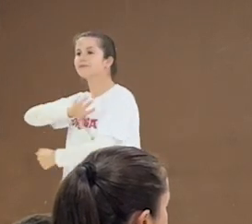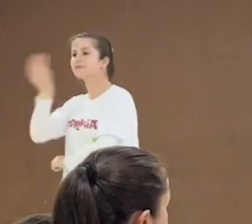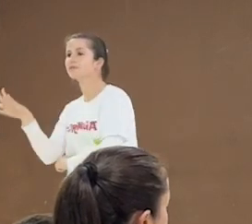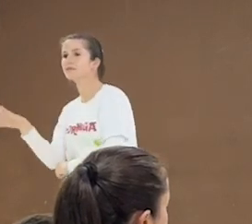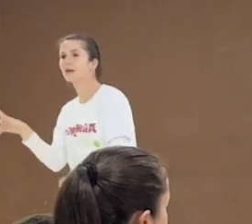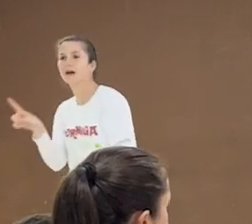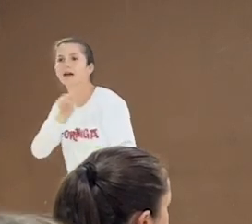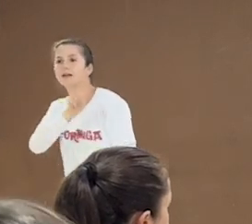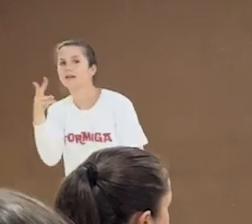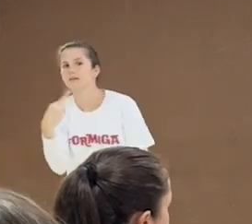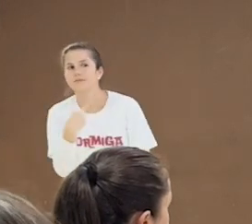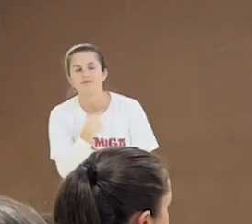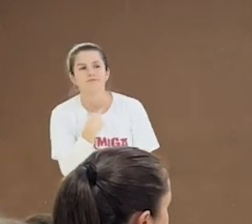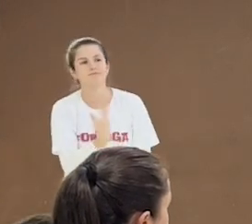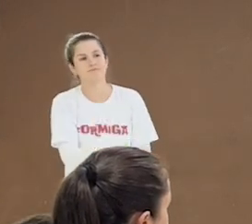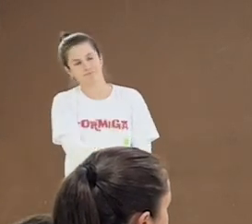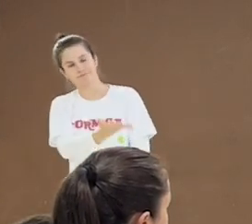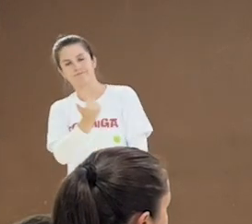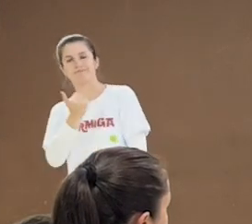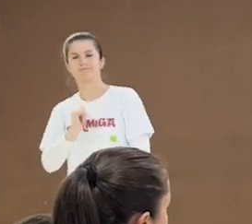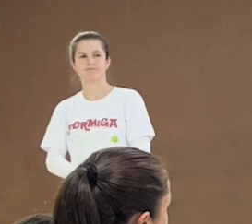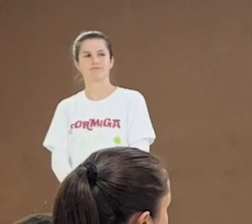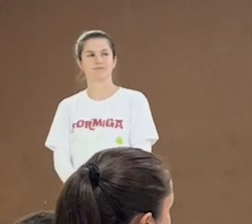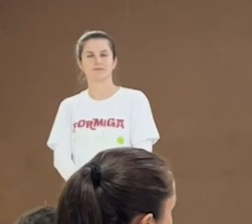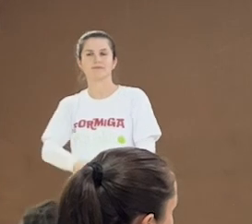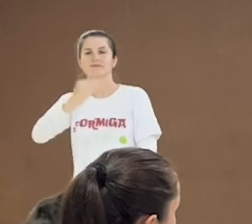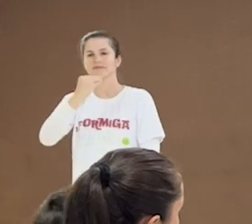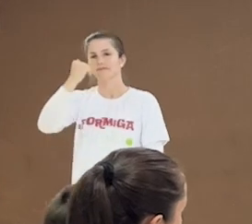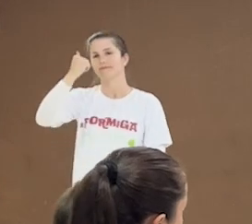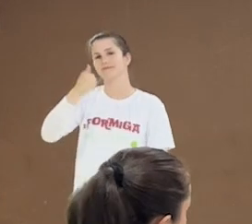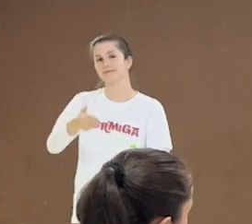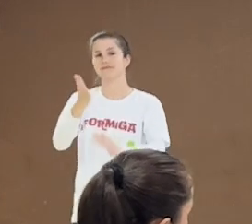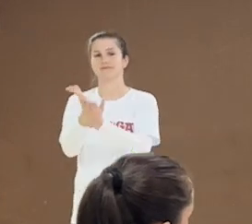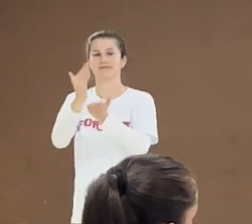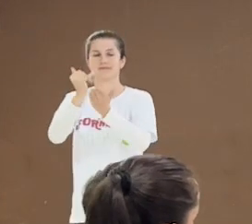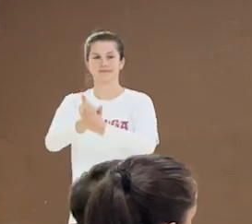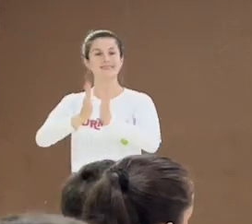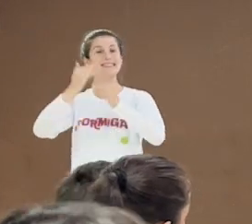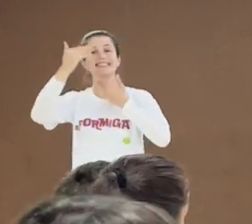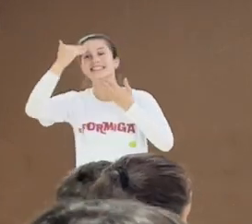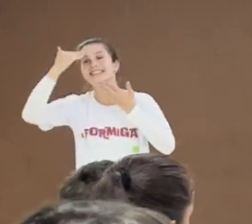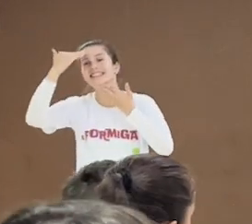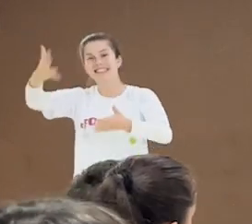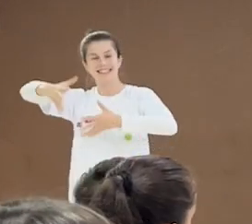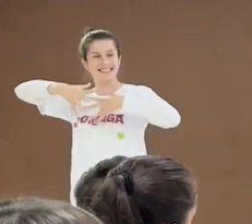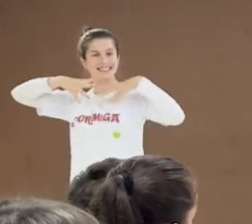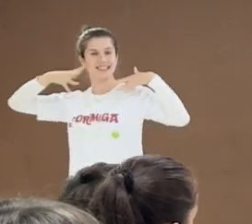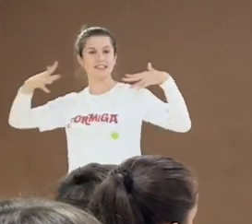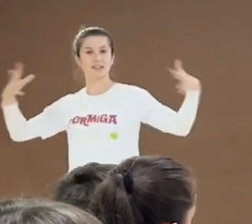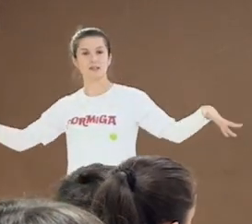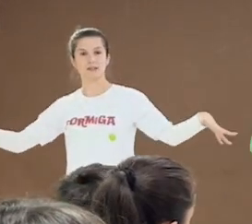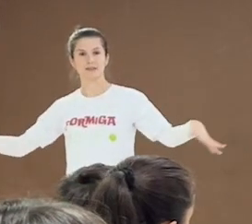Não pode sair assim. Vem cá. Tá bom, eu te dou um pedaço. Obrigada, grandão. Mas